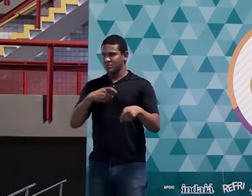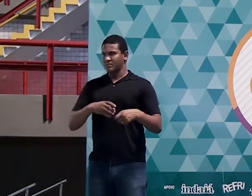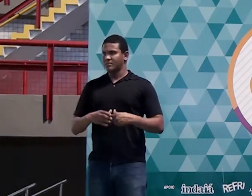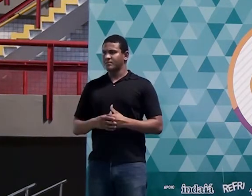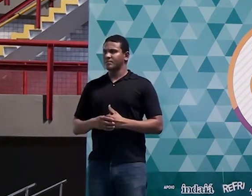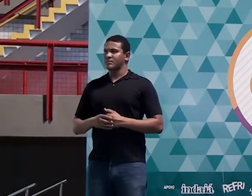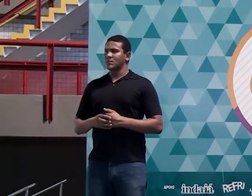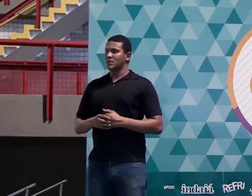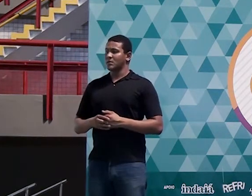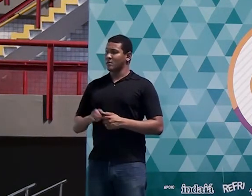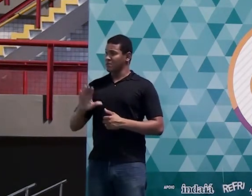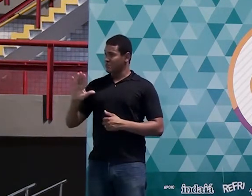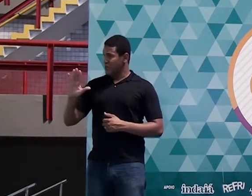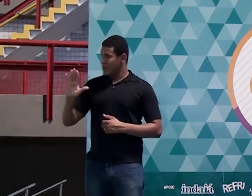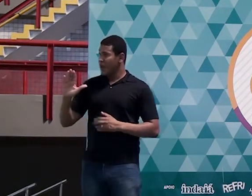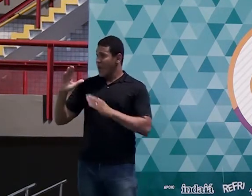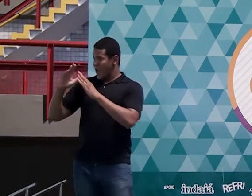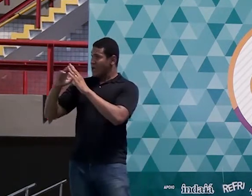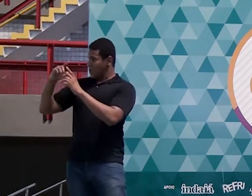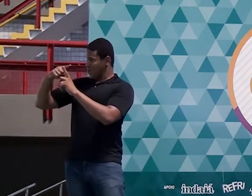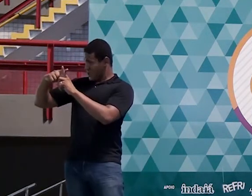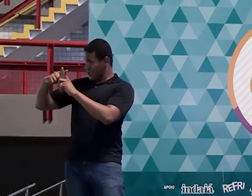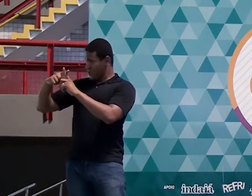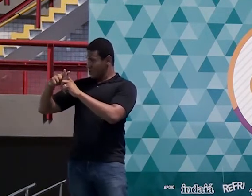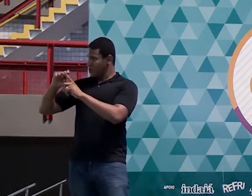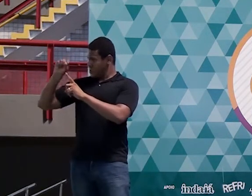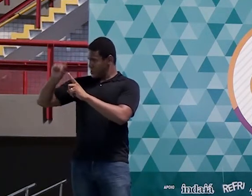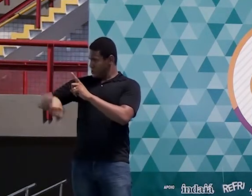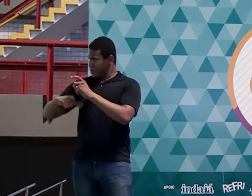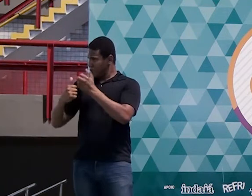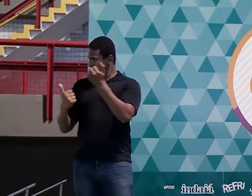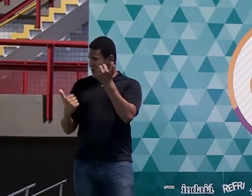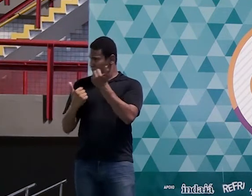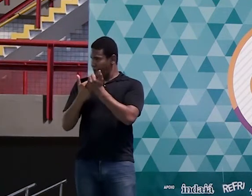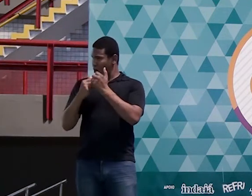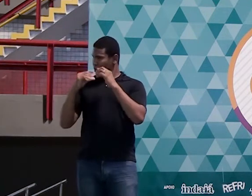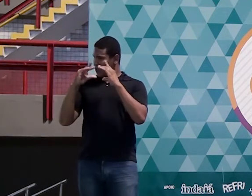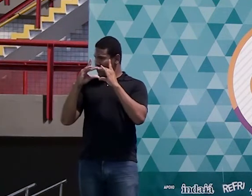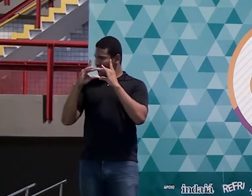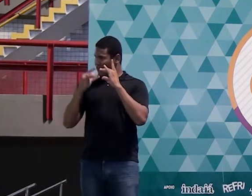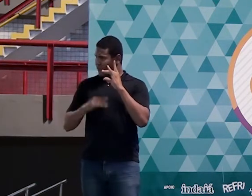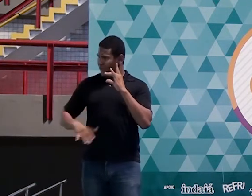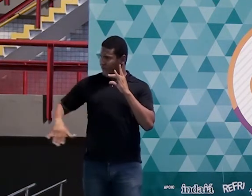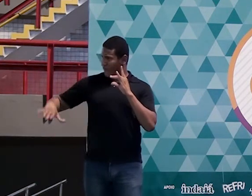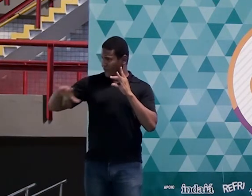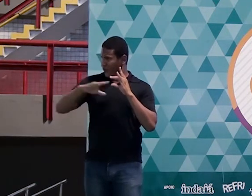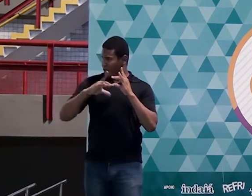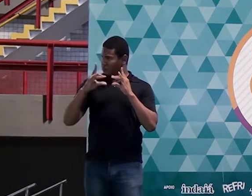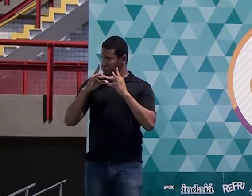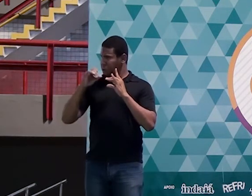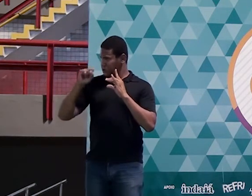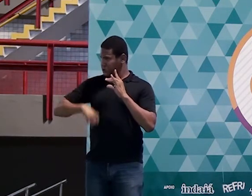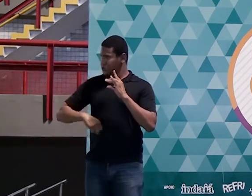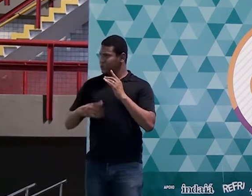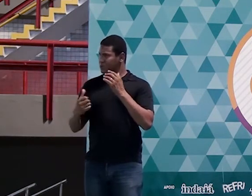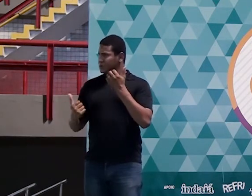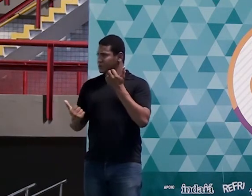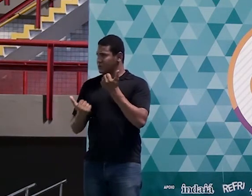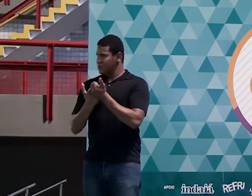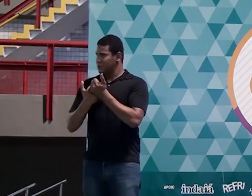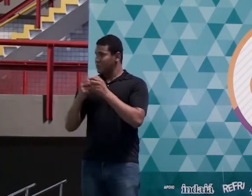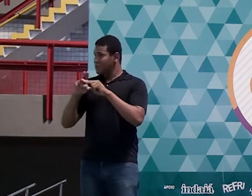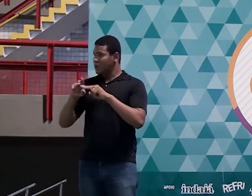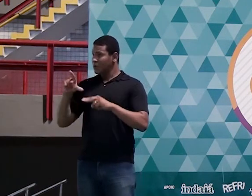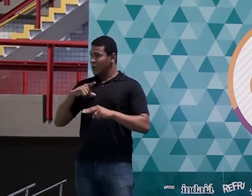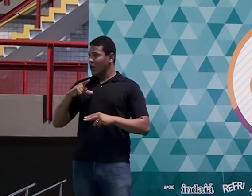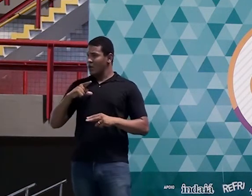igreja concordava com o sistema feudal, porque ela dizia que o sistema feudal tinha uma ordem. As pessoas nascem